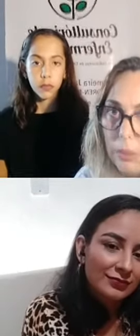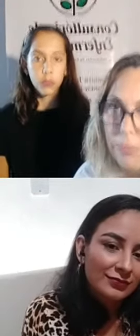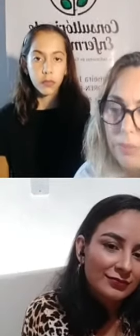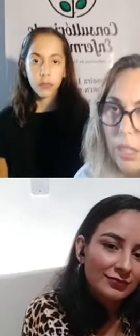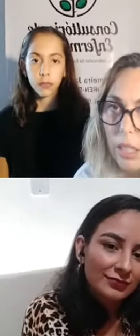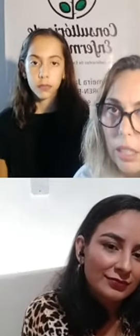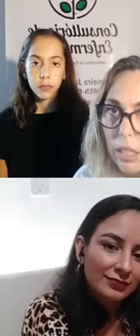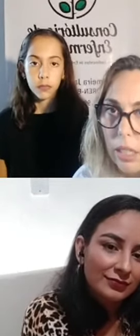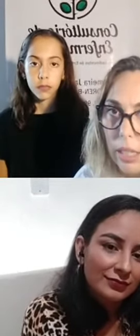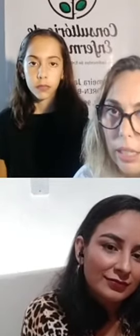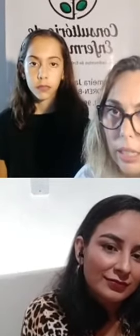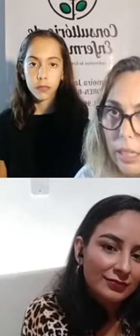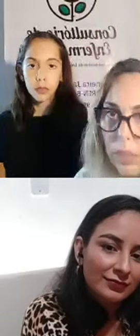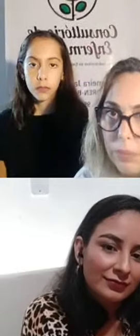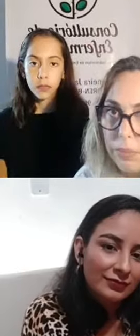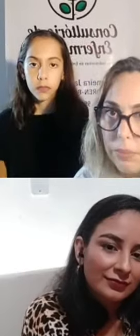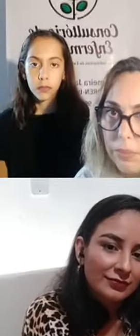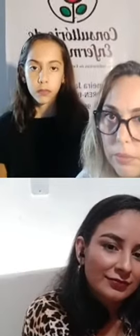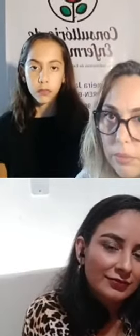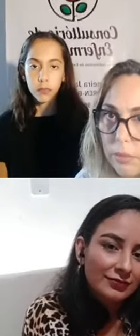aqui.